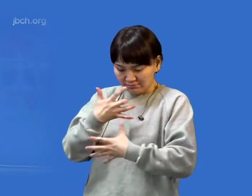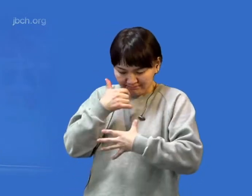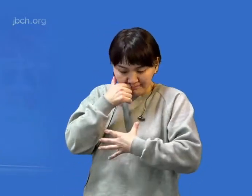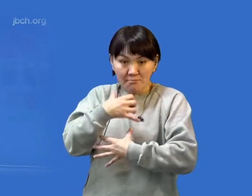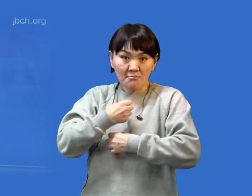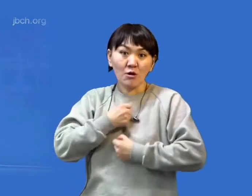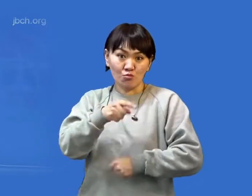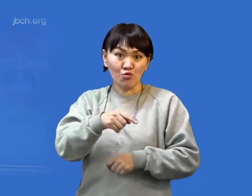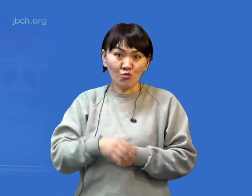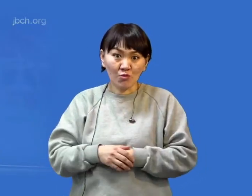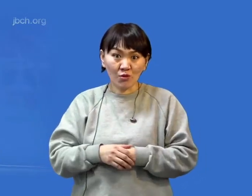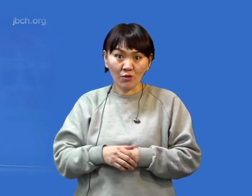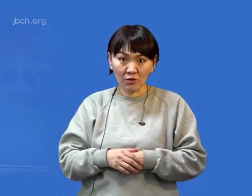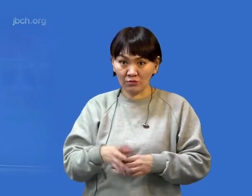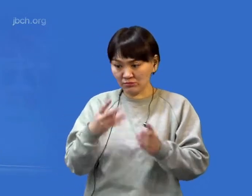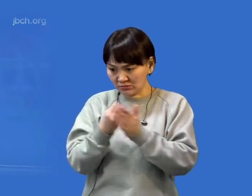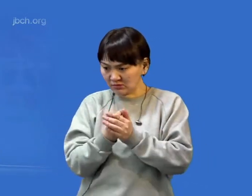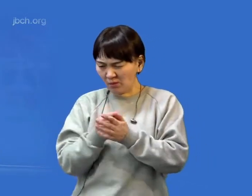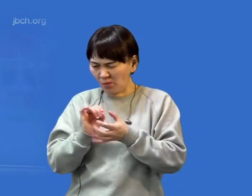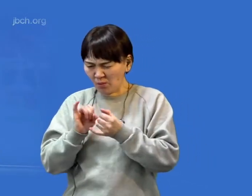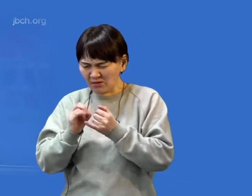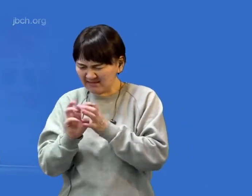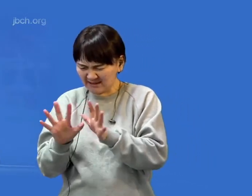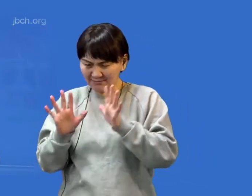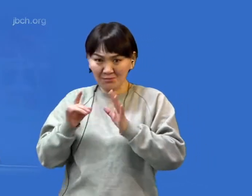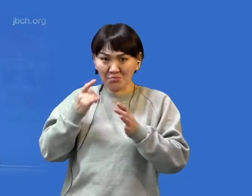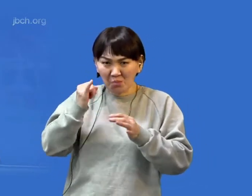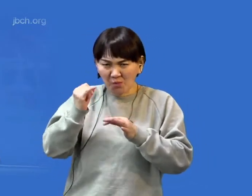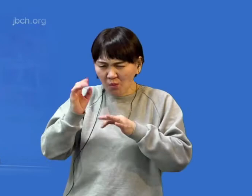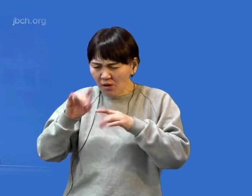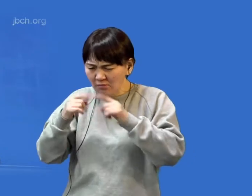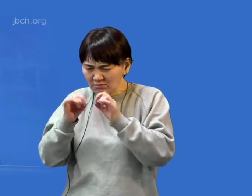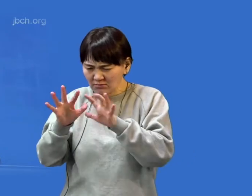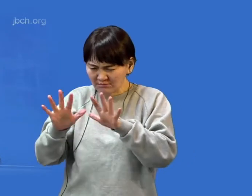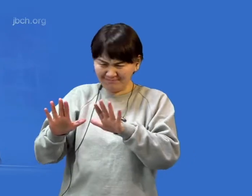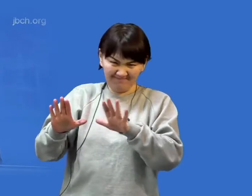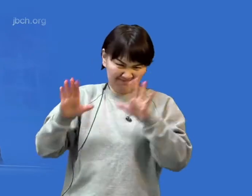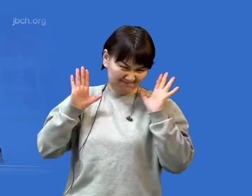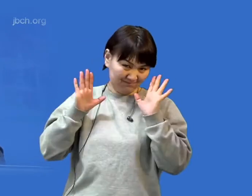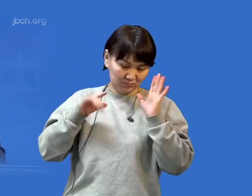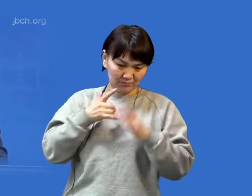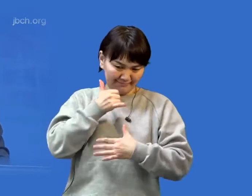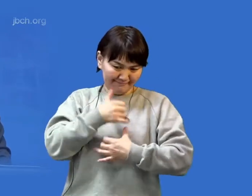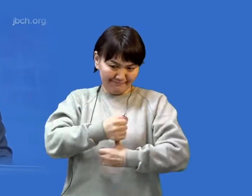юм. Тэгвэл ийм зүйлсүүд ямар олон байдаг вүлээ дээ.